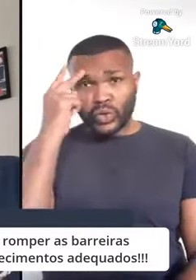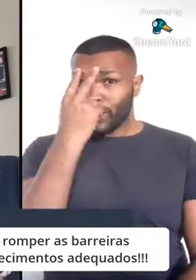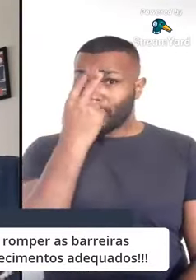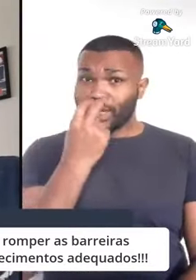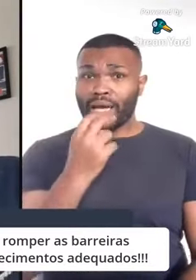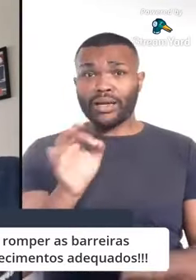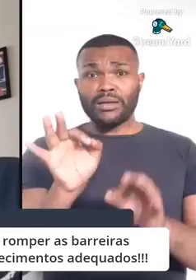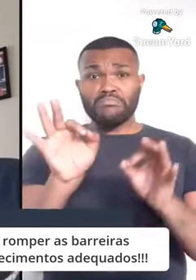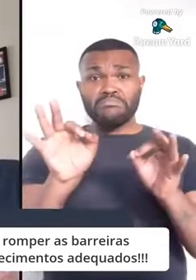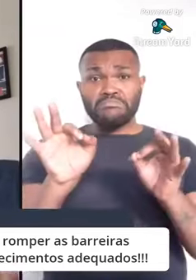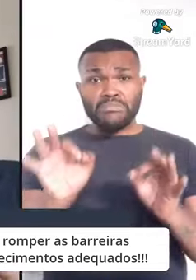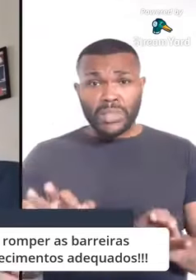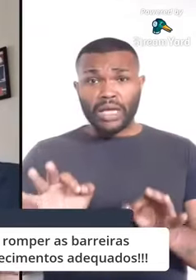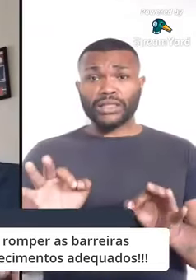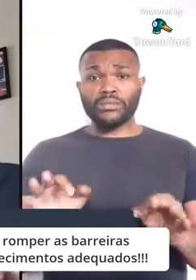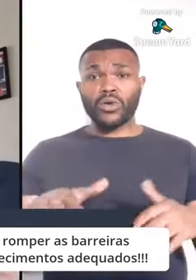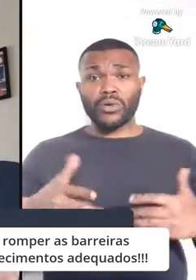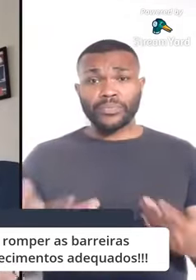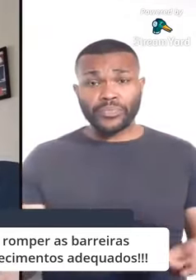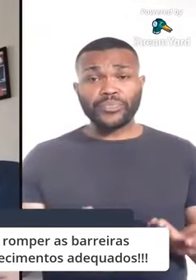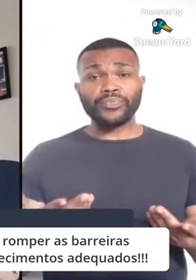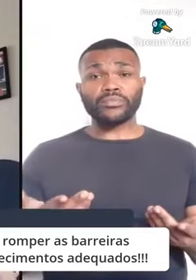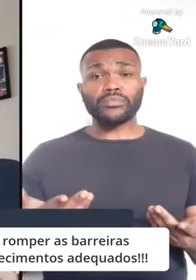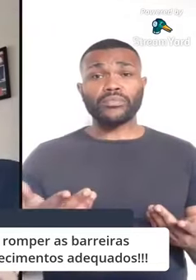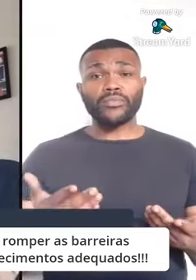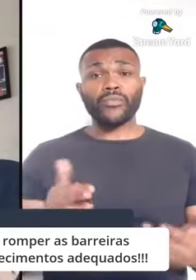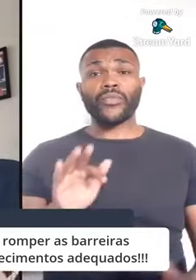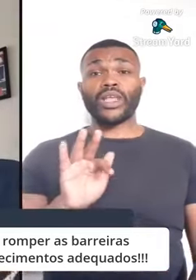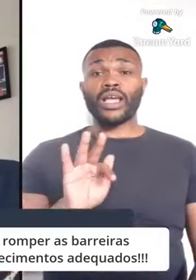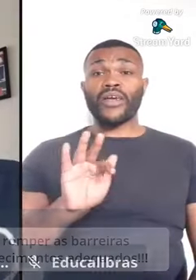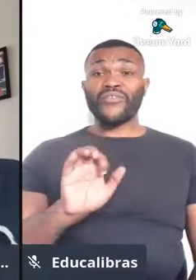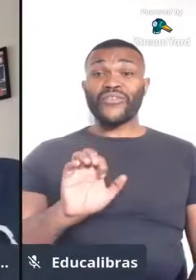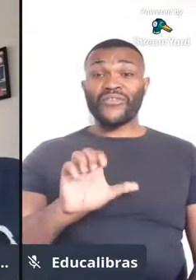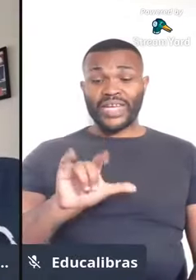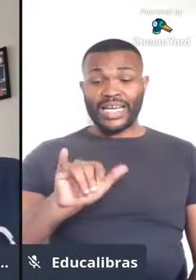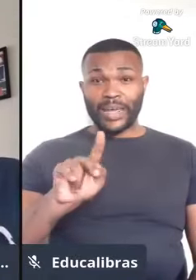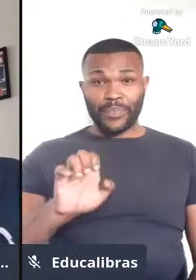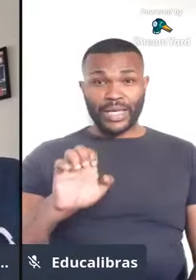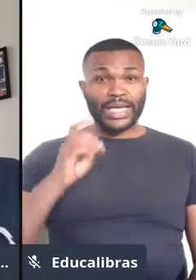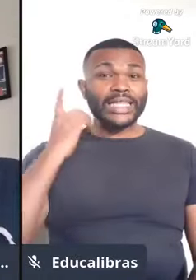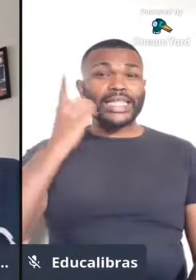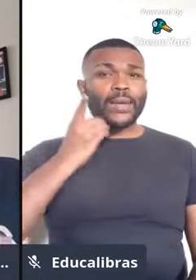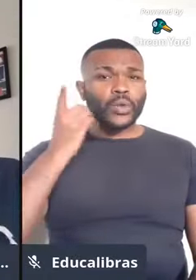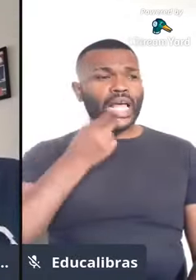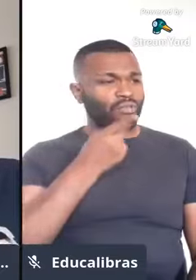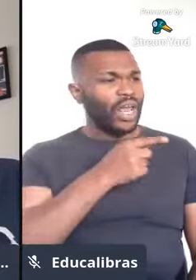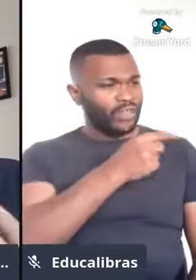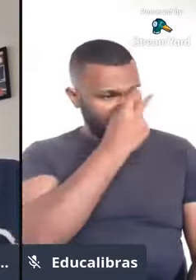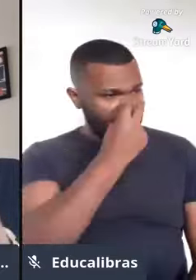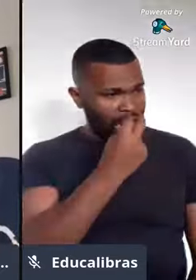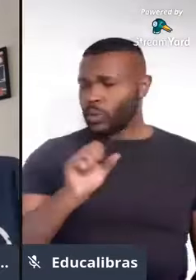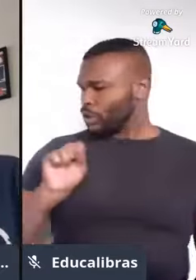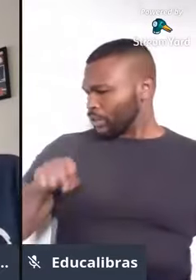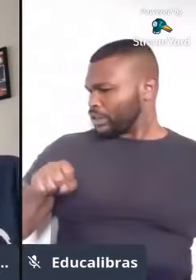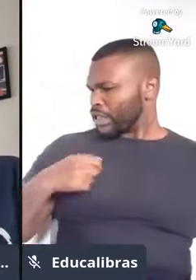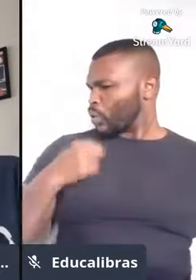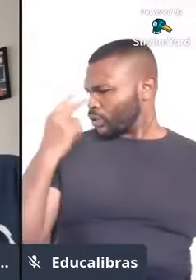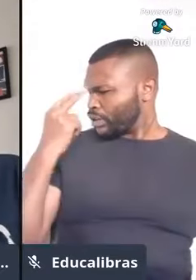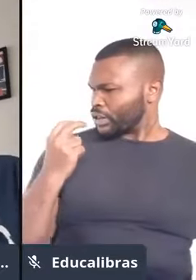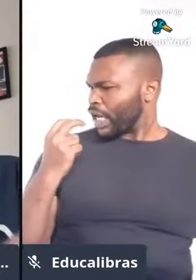assim, você não vai ofender. Se você falar para o Felipe Rigoni que ele é cego, o deputado, ele vai dizer sim, sou cego. Ele, inclusive, disse que é um cego